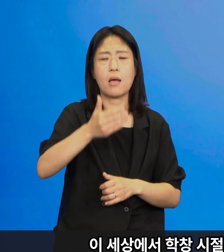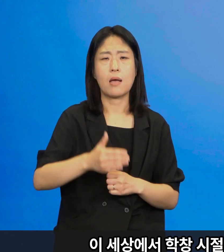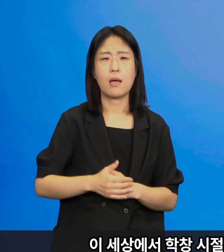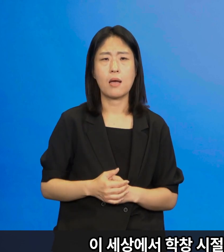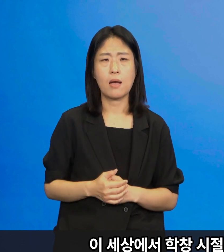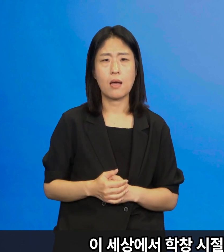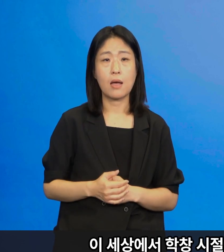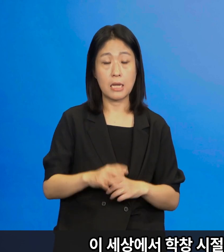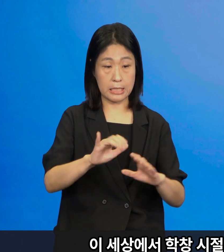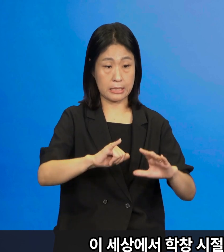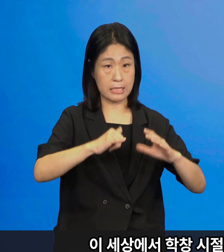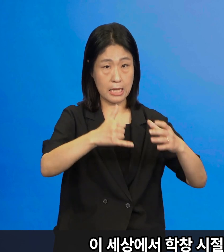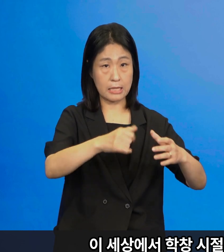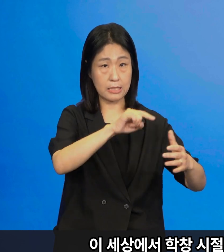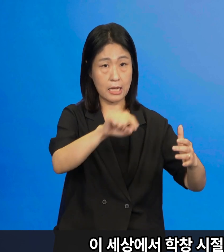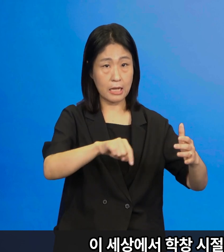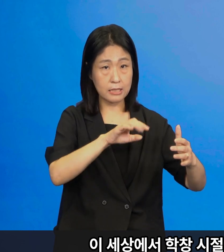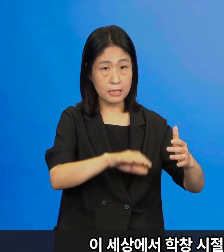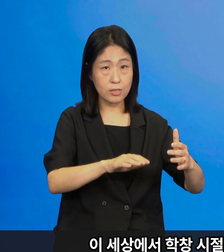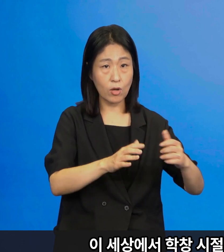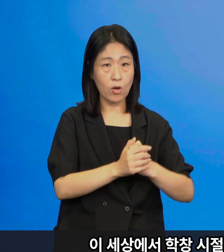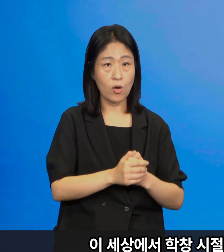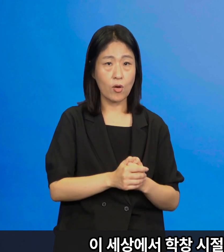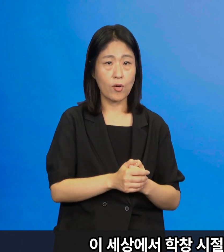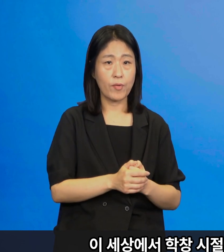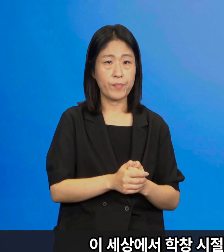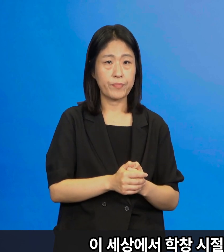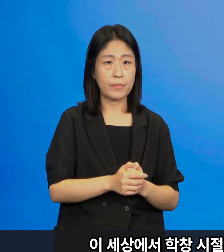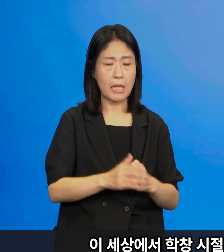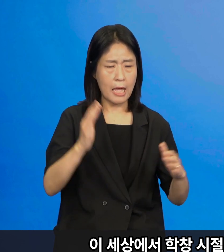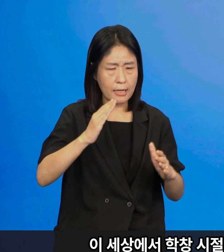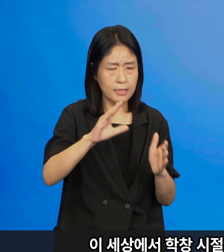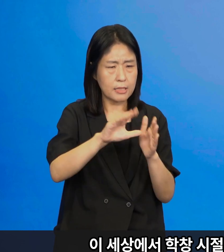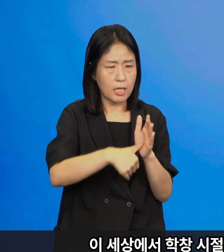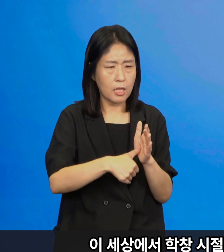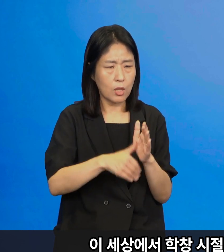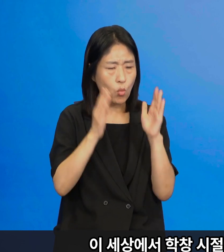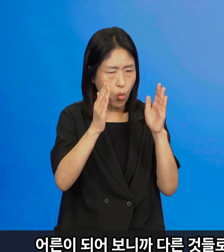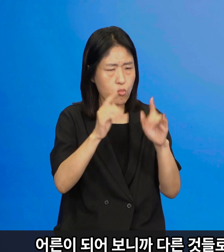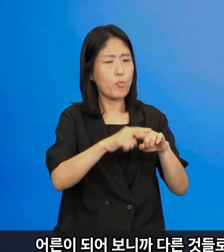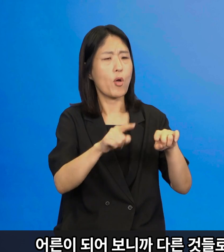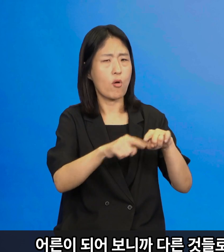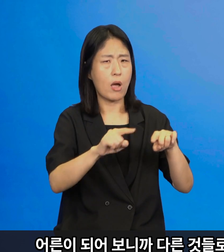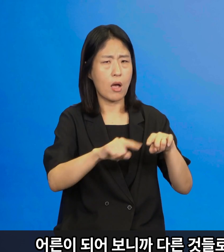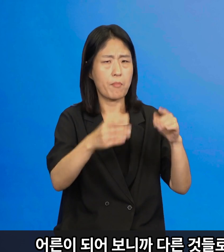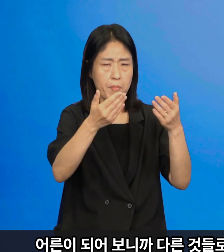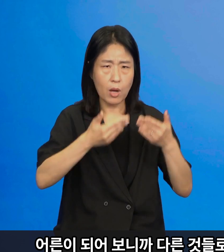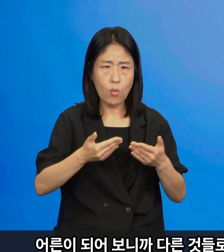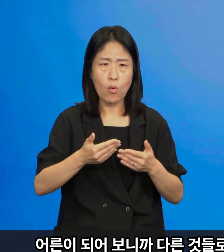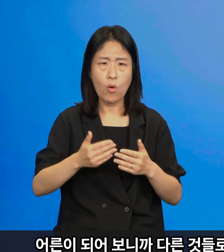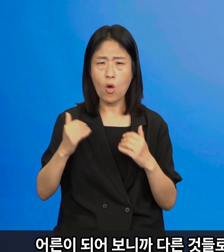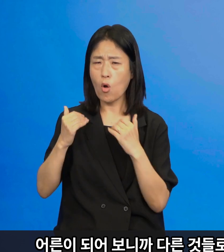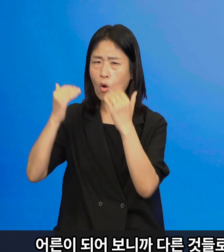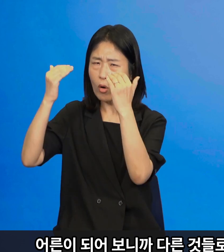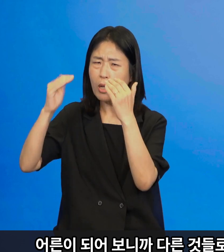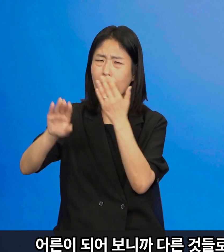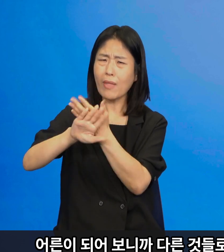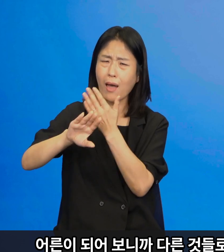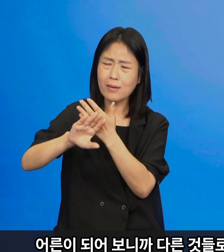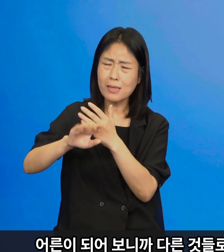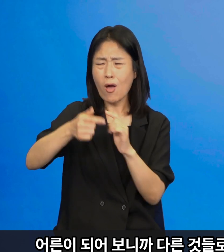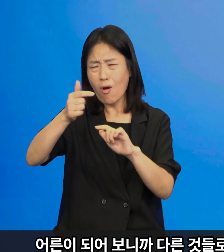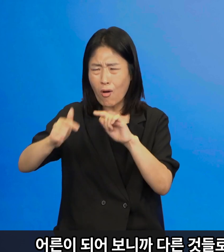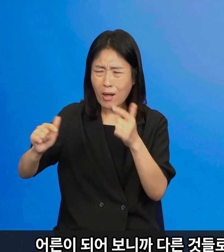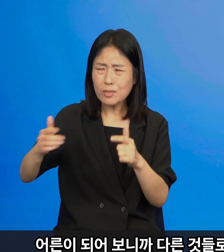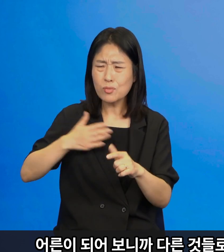세상에서 학창 시절에는 공부로만 평가했는데 어른이 되어보니까 다른 것들로, 더 많은